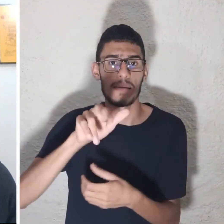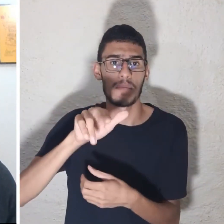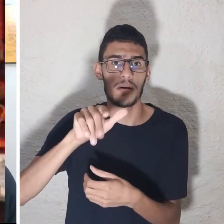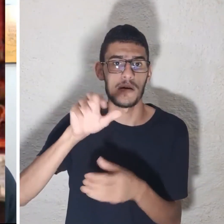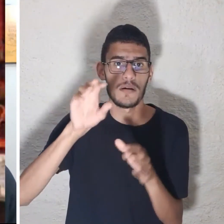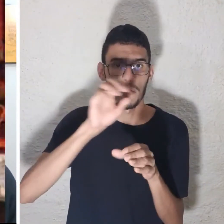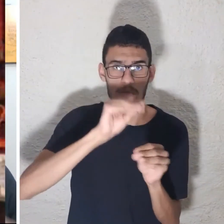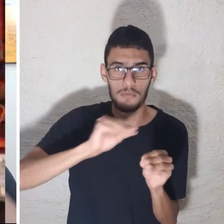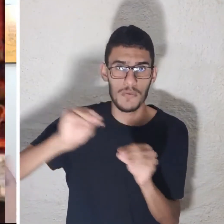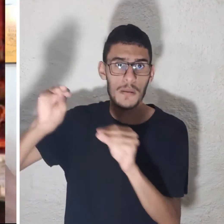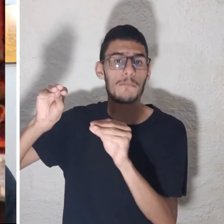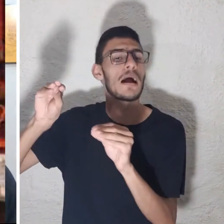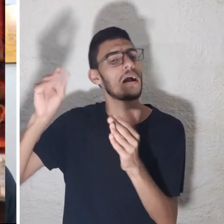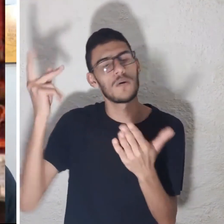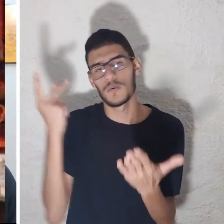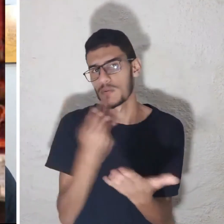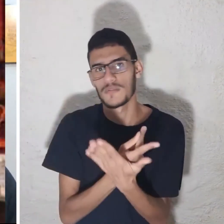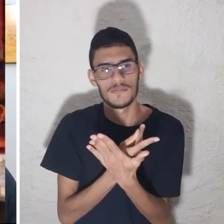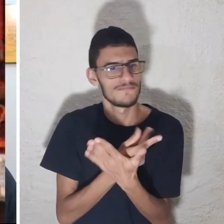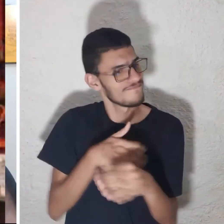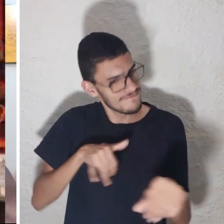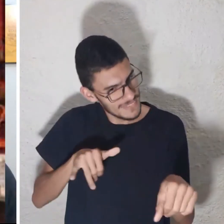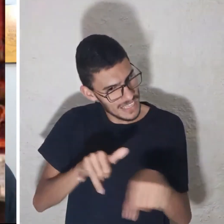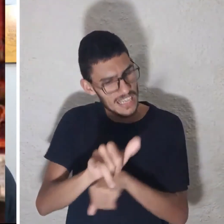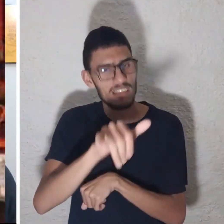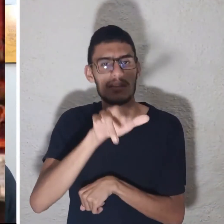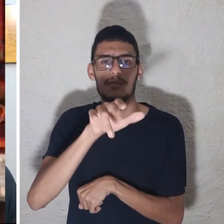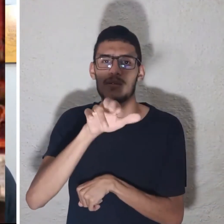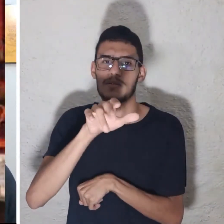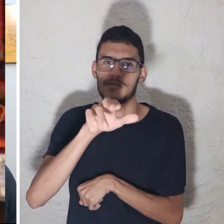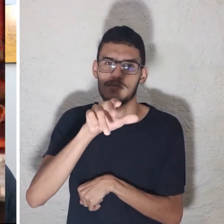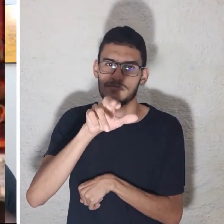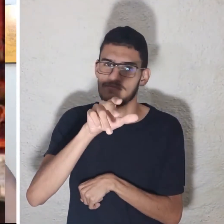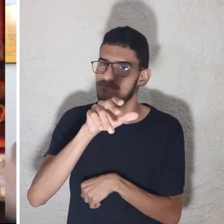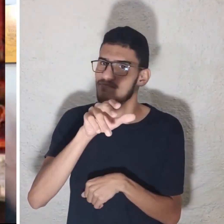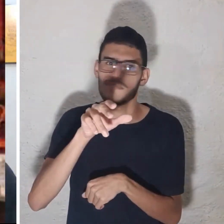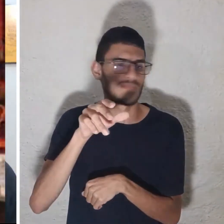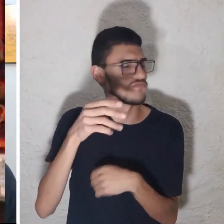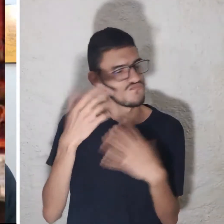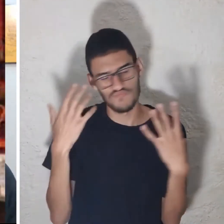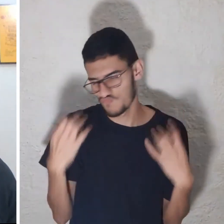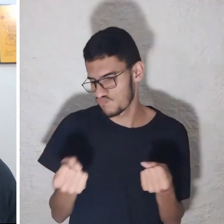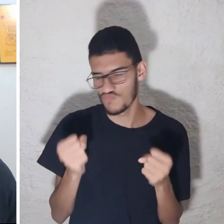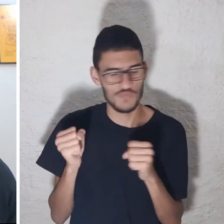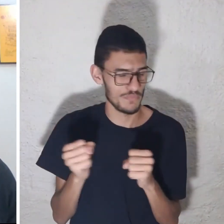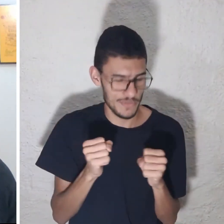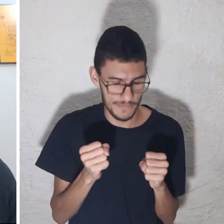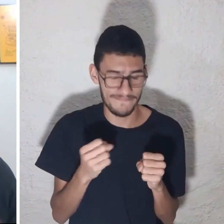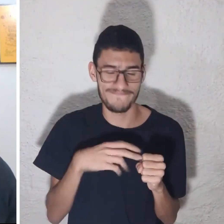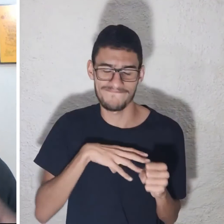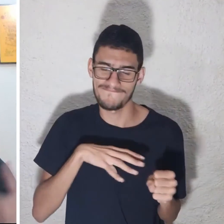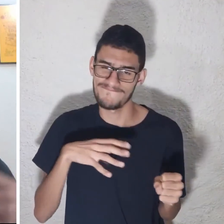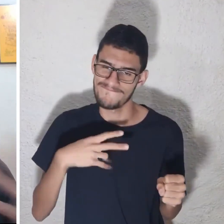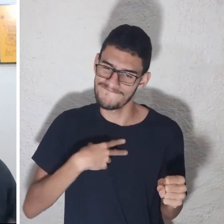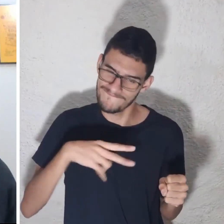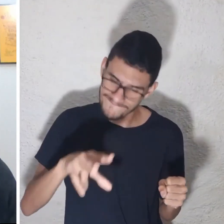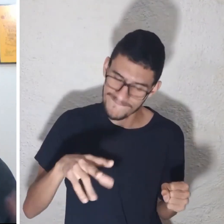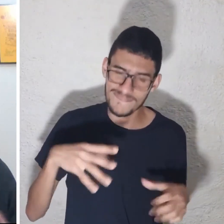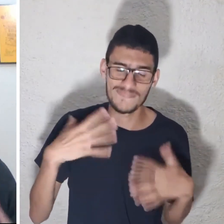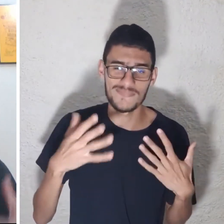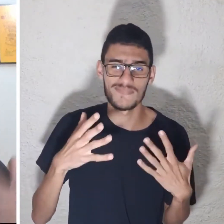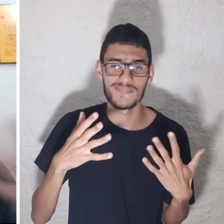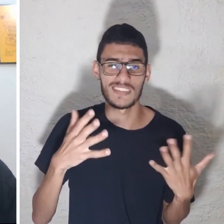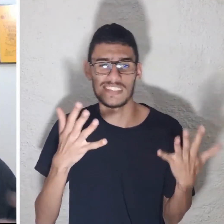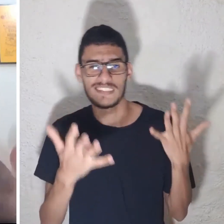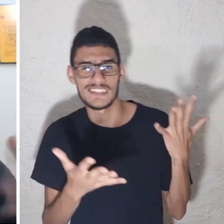Dom Miguel, mas esse casamento acabou não acontecendo. Ele foi traído pelo irmão, e o irmão assumiu o poder lá em Portugal, e aí o Dom Pedro então